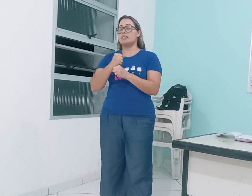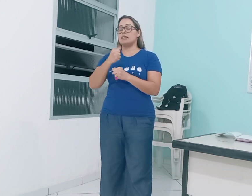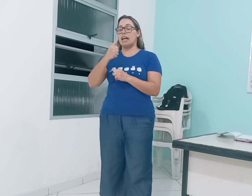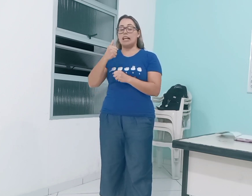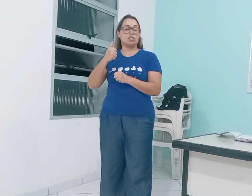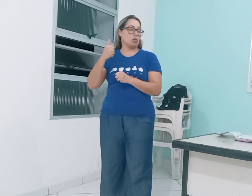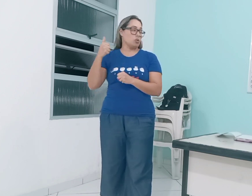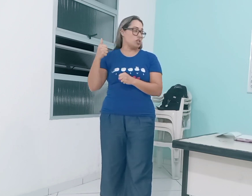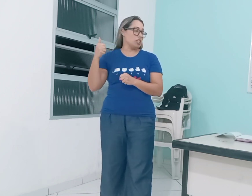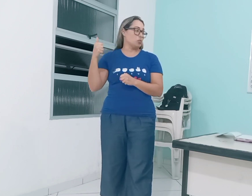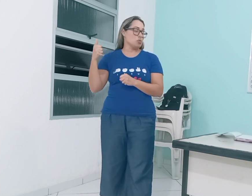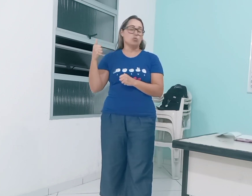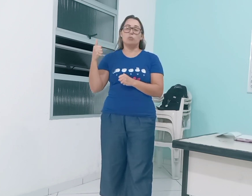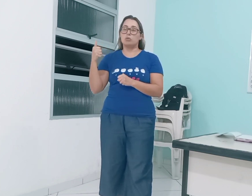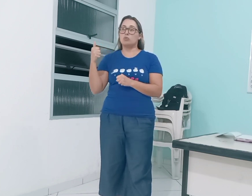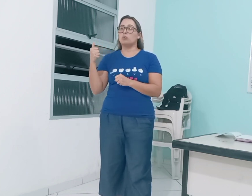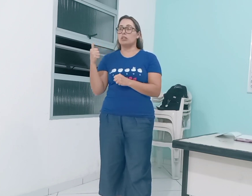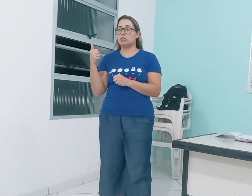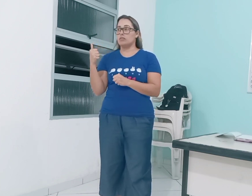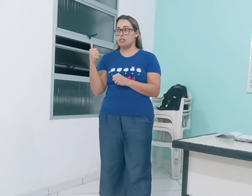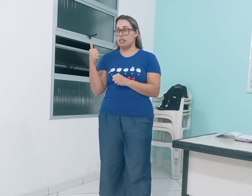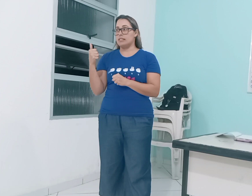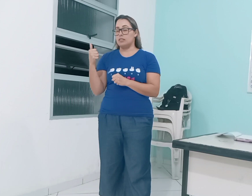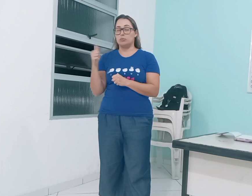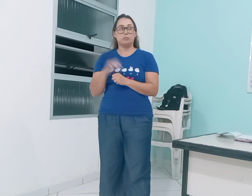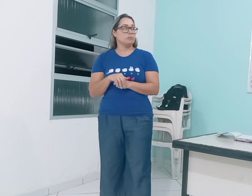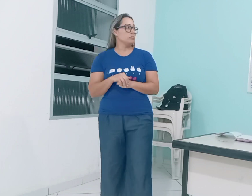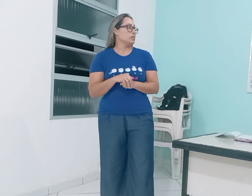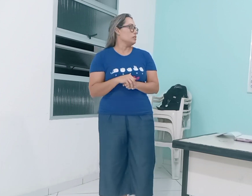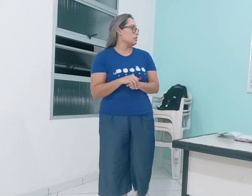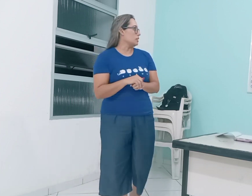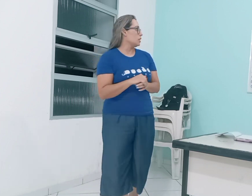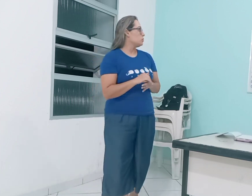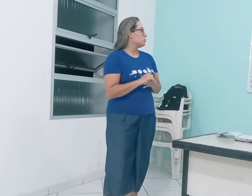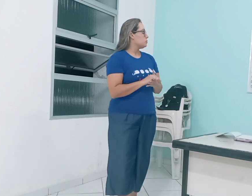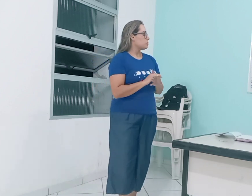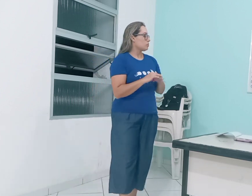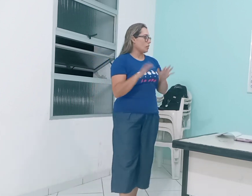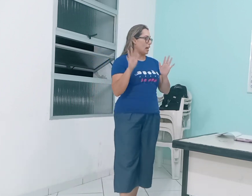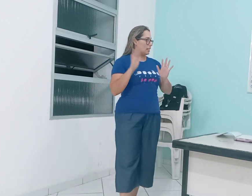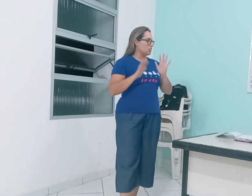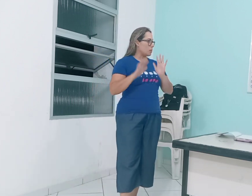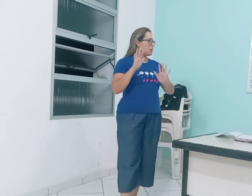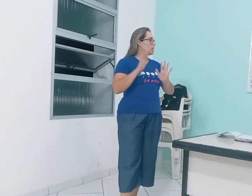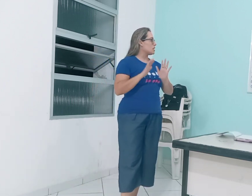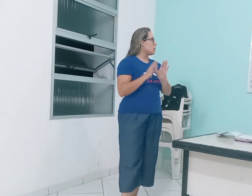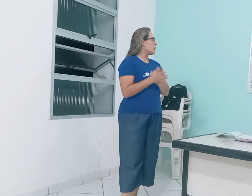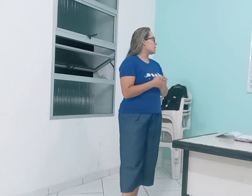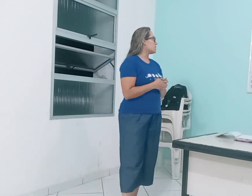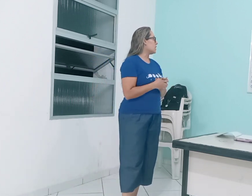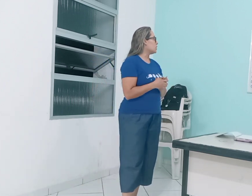a datilologia dos números do ano que você nasceu. Entendeu? Aí a gente vai pegando essa prática aí com o